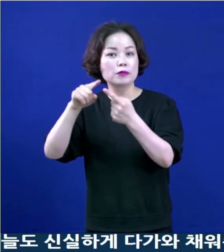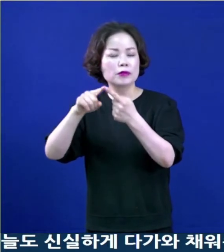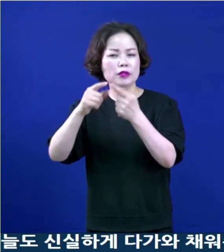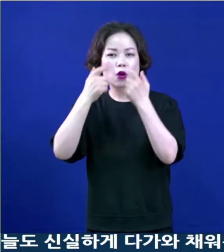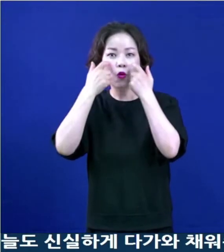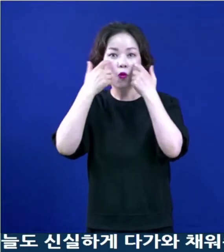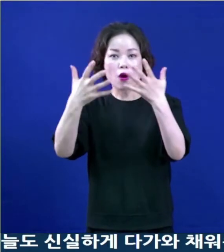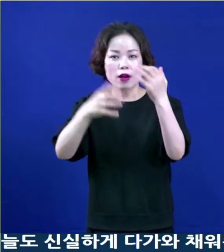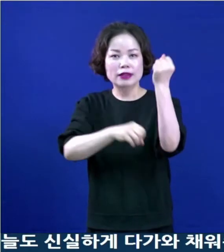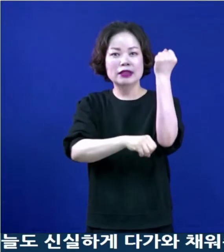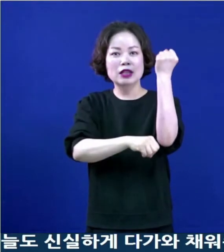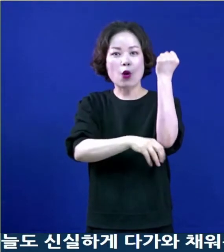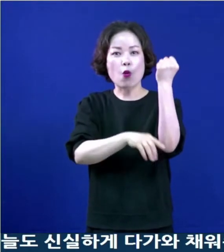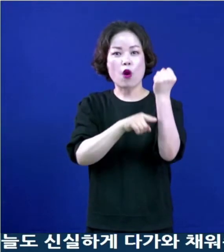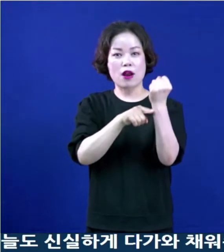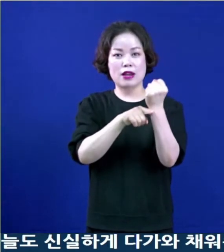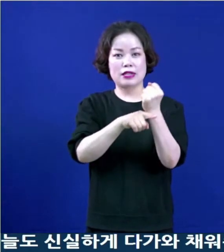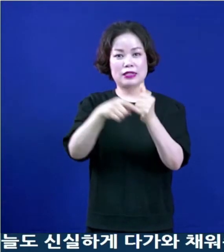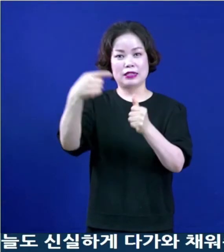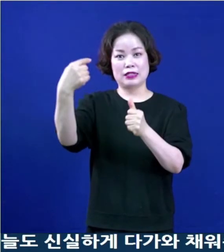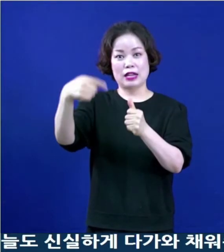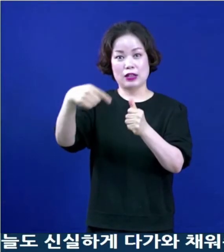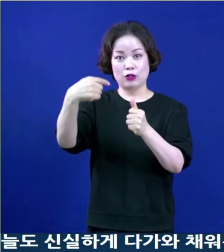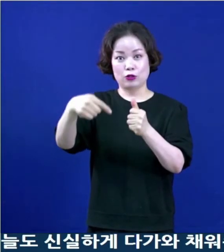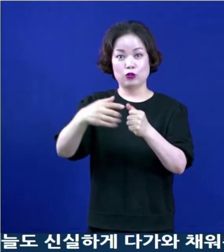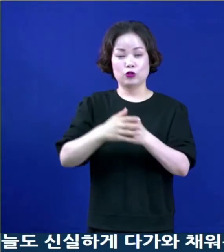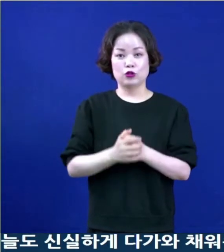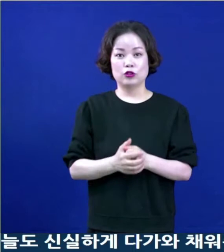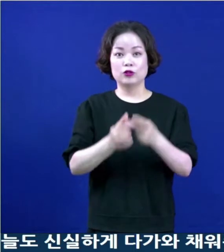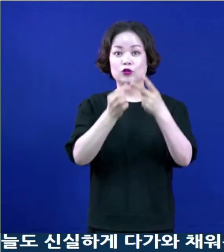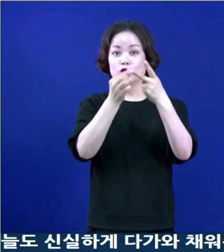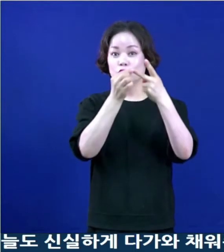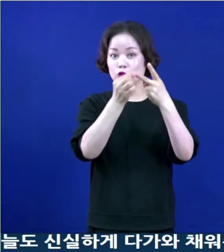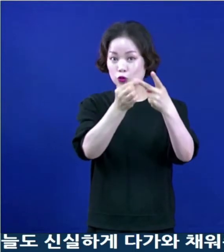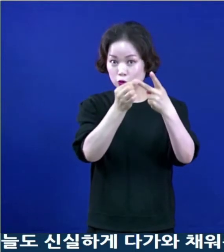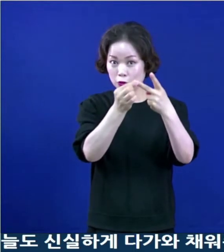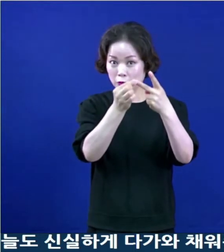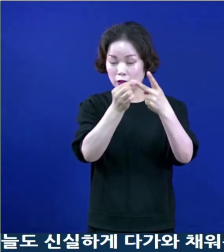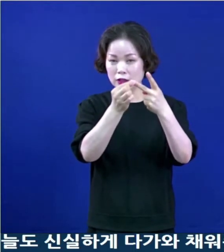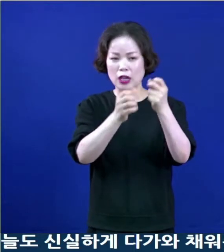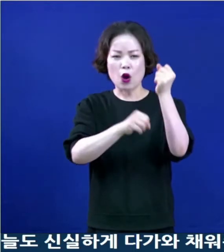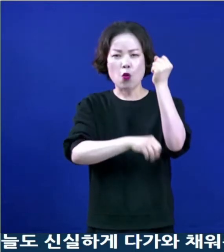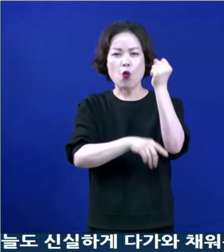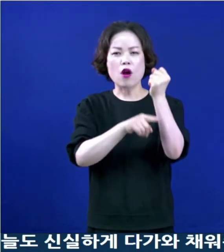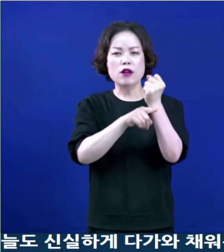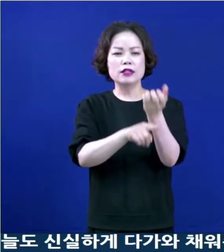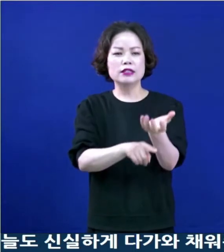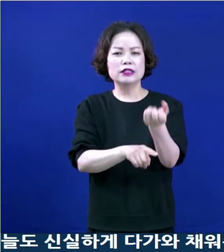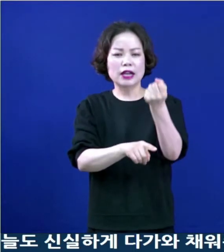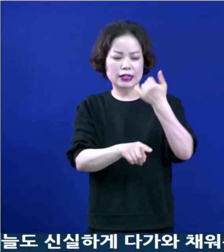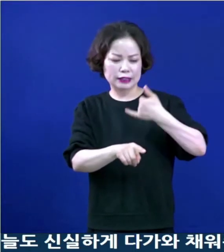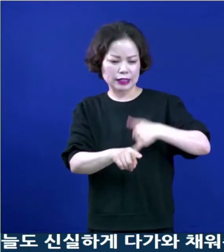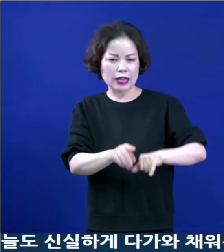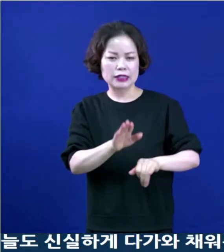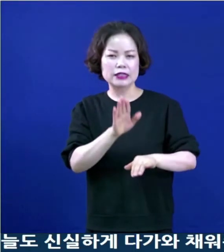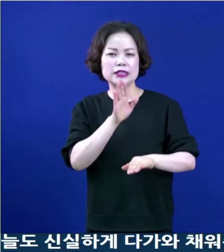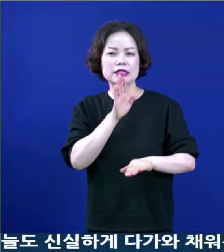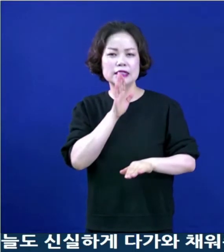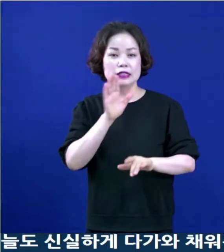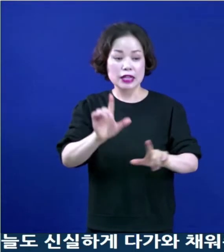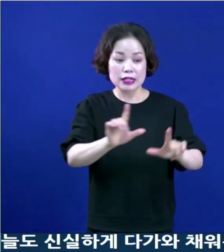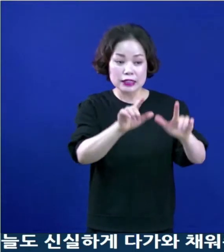선명한 원리를 가르쳐주는 부분이고, 또 다른 부분은 이 원리를 가지고 자녀들이 실제의 삶